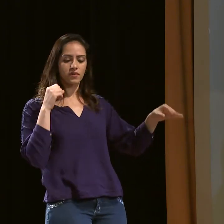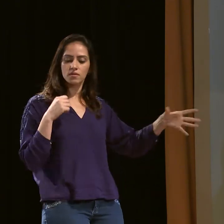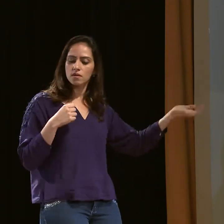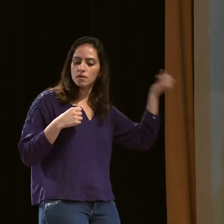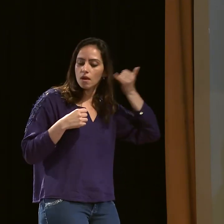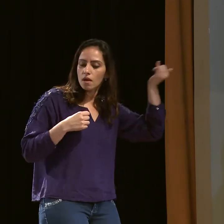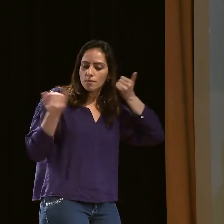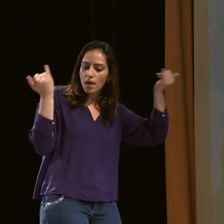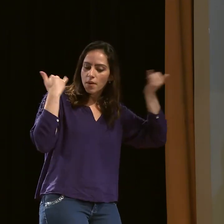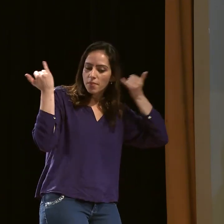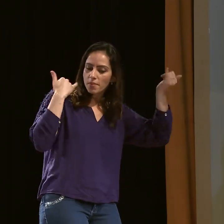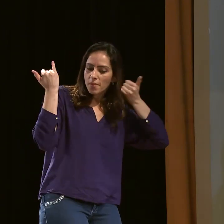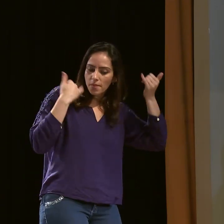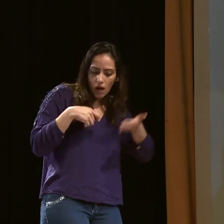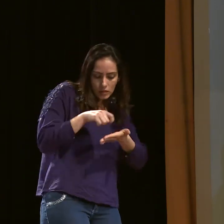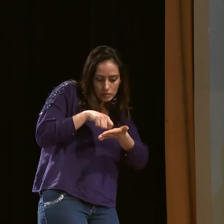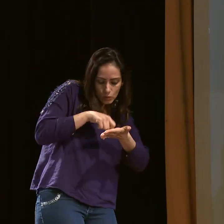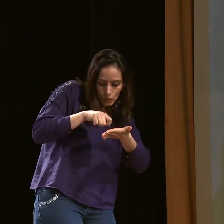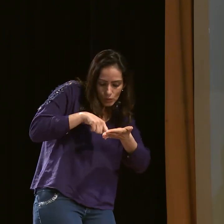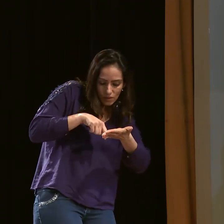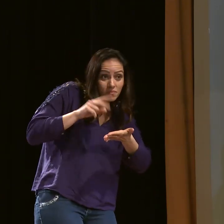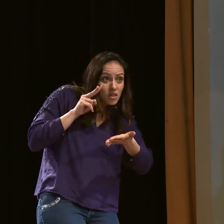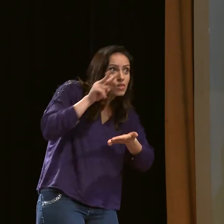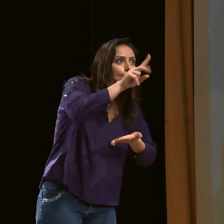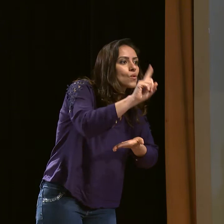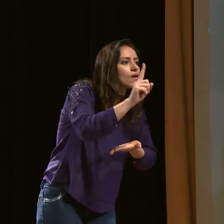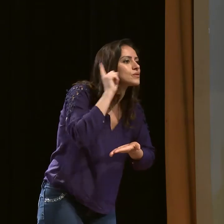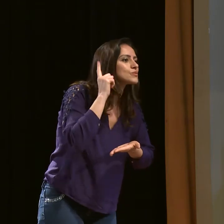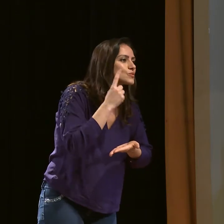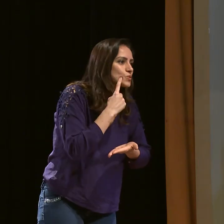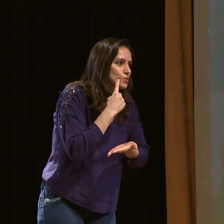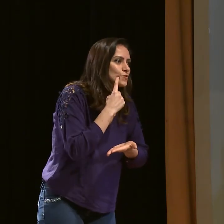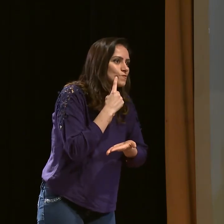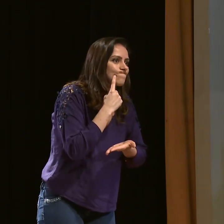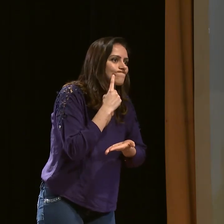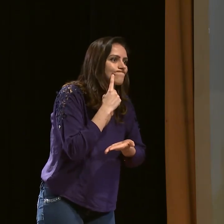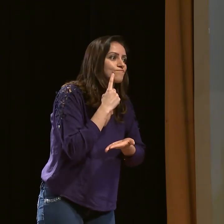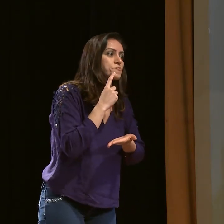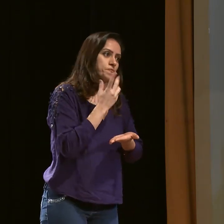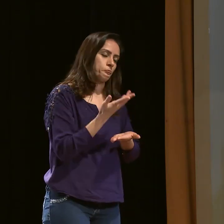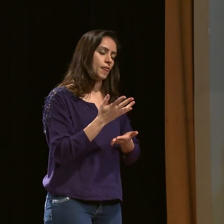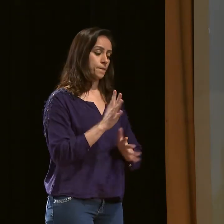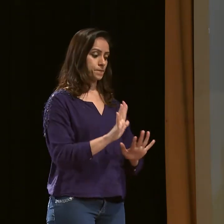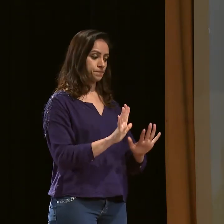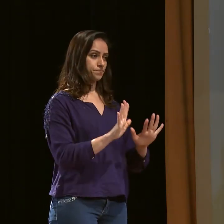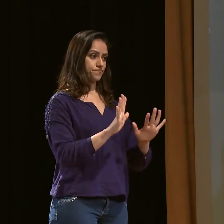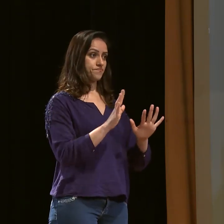a gente, ouvinte, fica ali recebendo o som ou anotando. A gente não olha o surdo quando ele está sinalizando, a gente